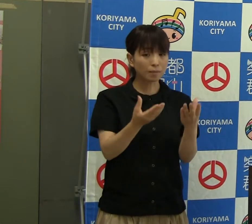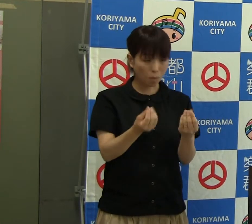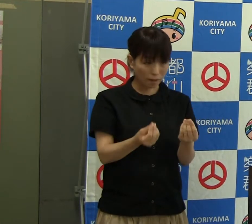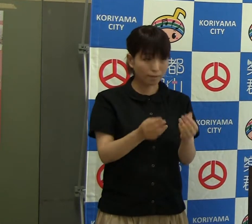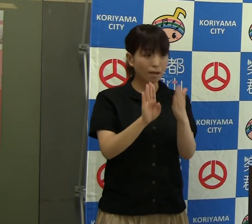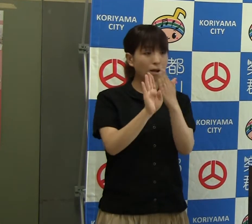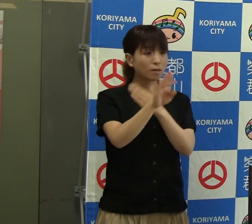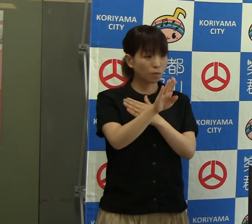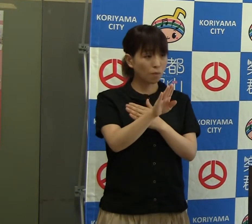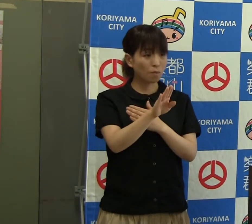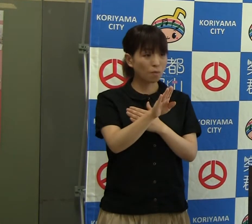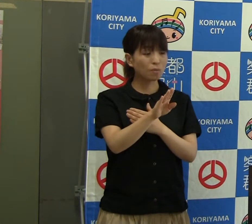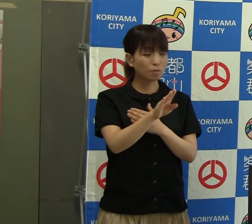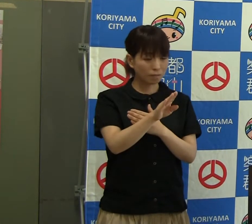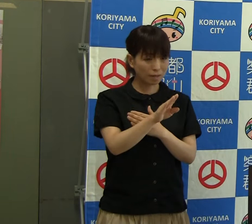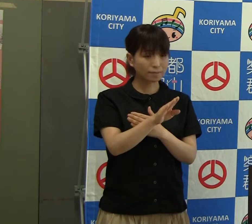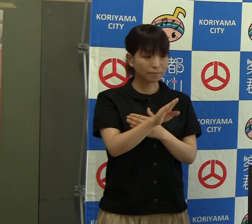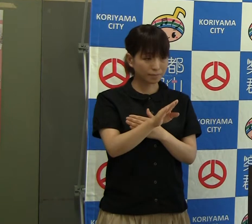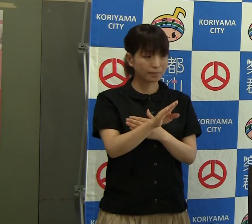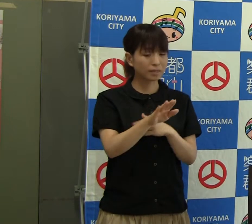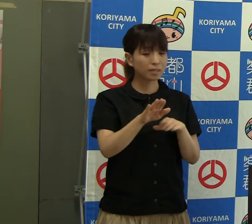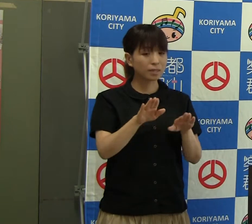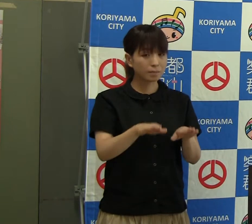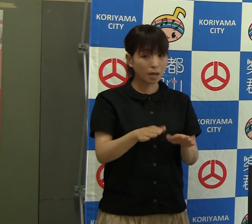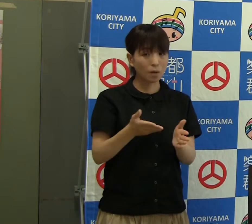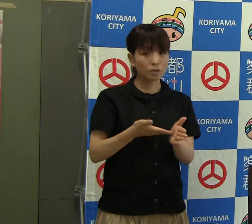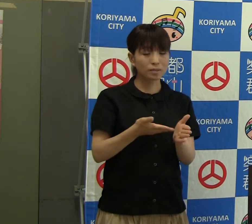後はですね、今申し上げた